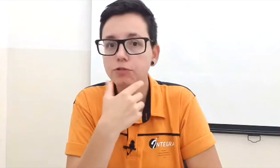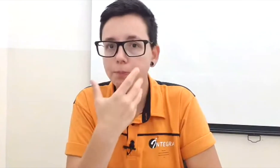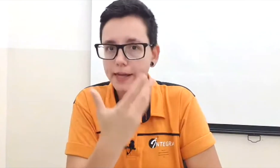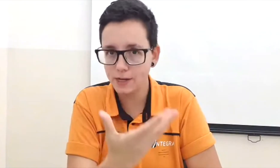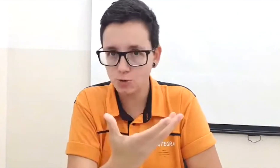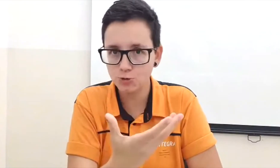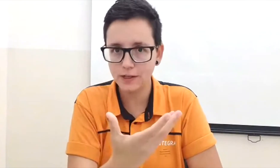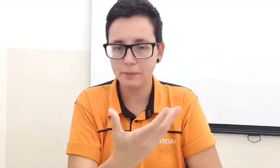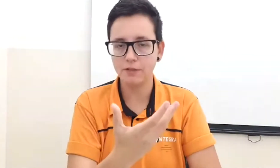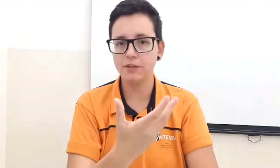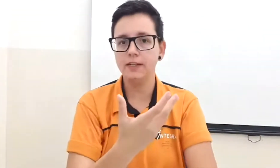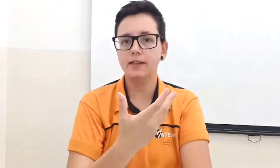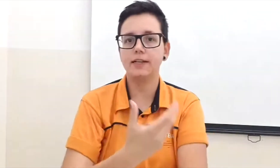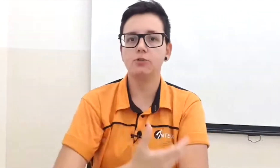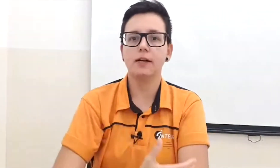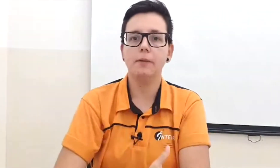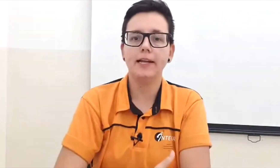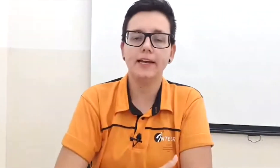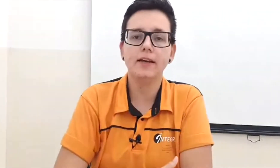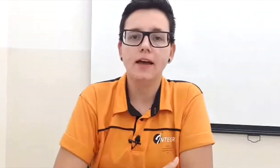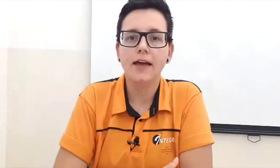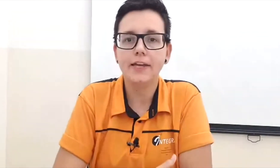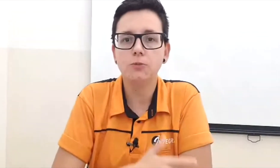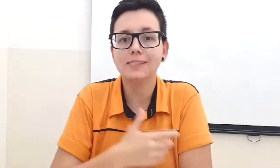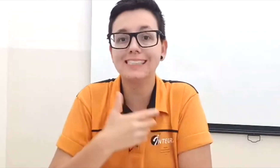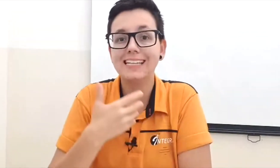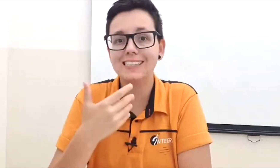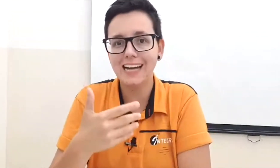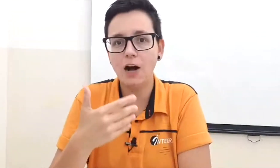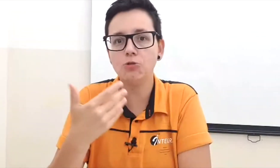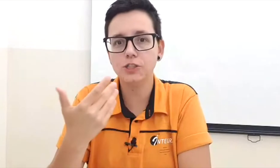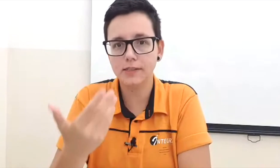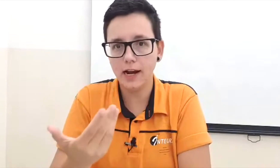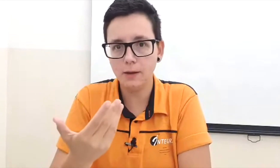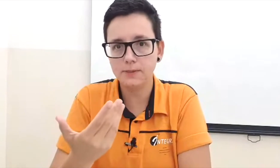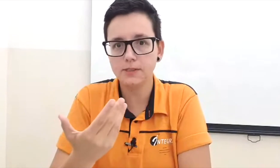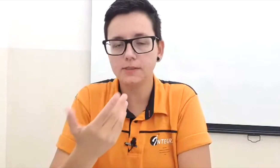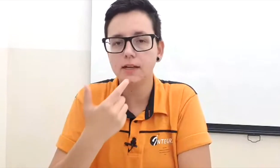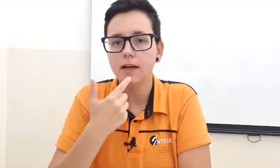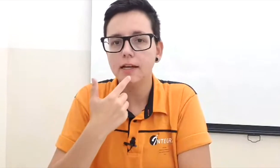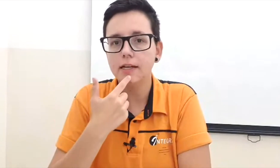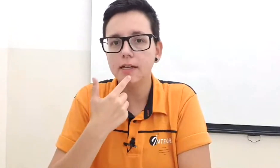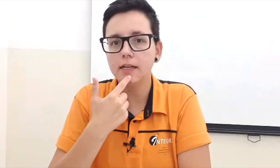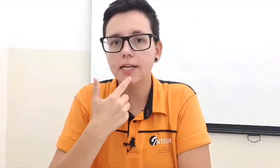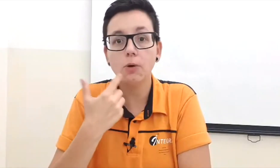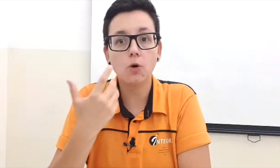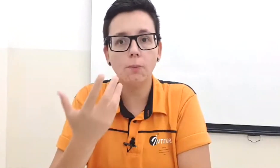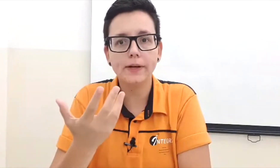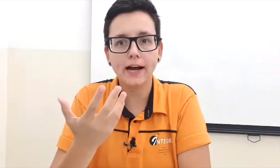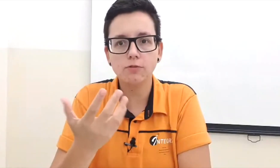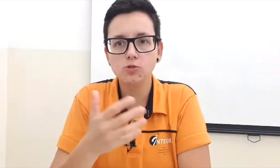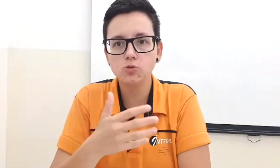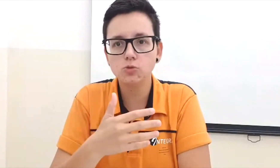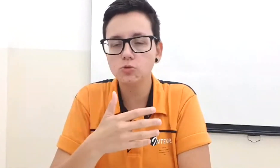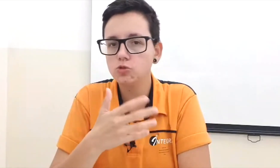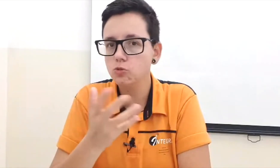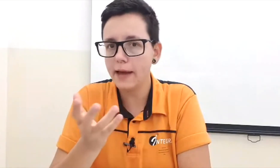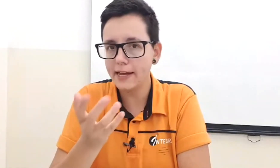um período da minha vida que eu trabalhei em uma central de intérpretes e eu acompanhava os surdos no